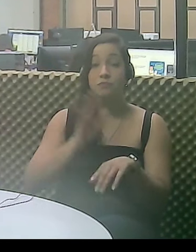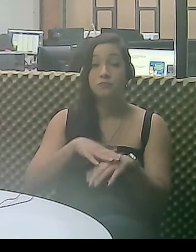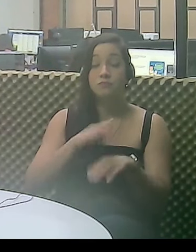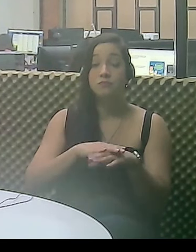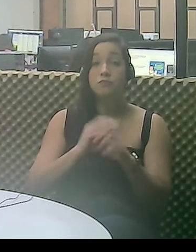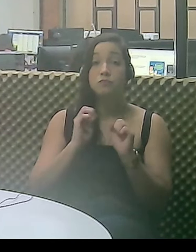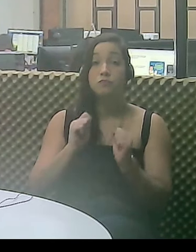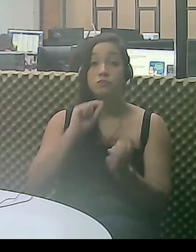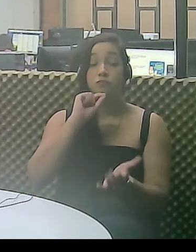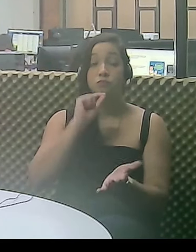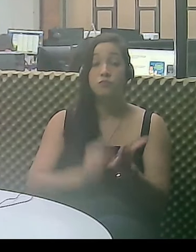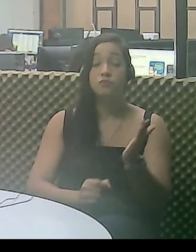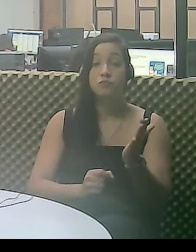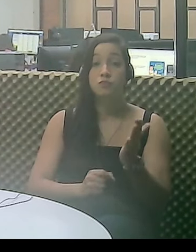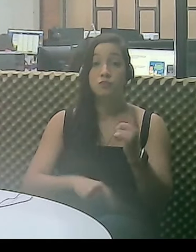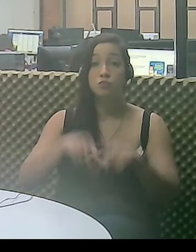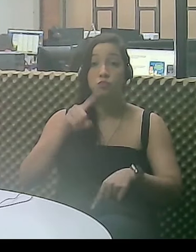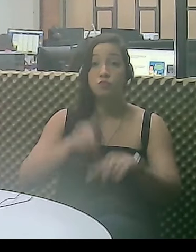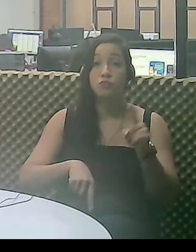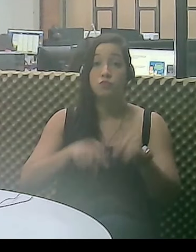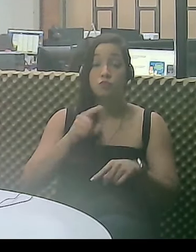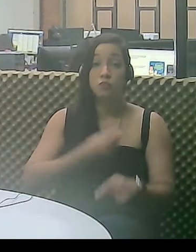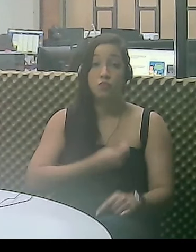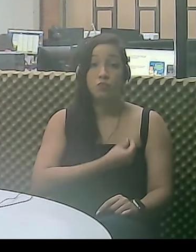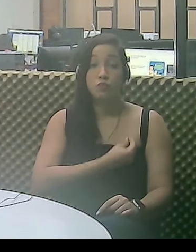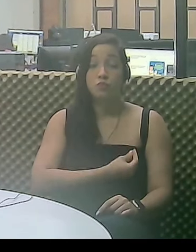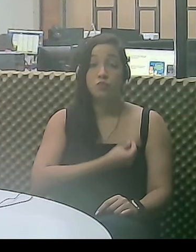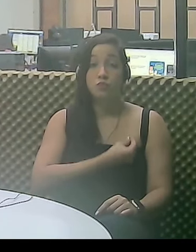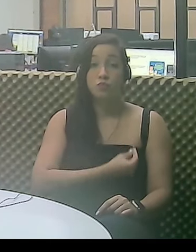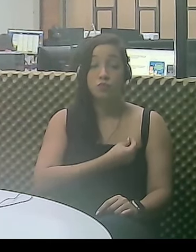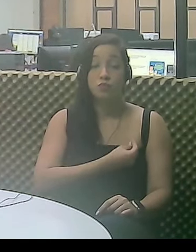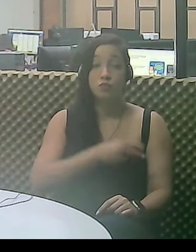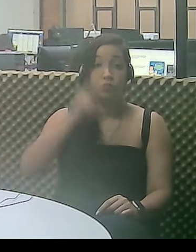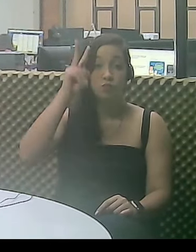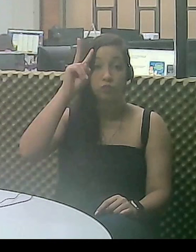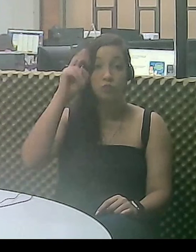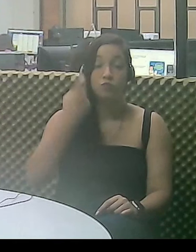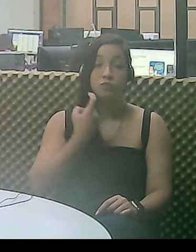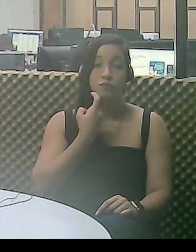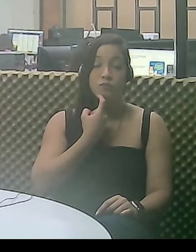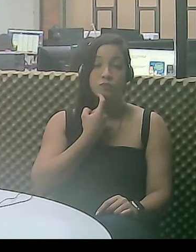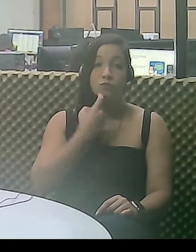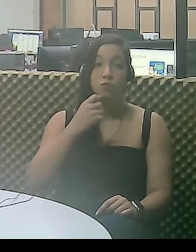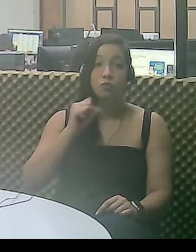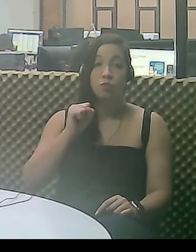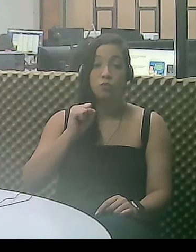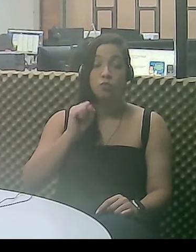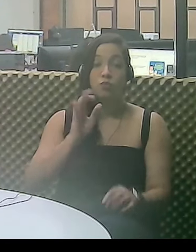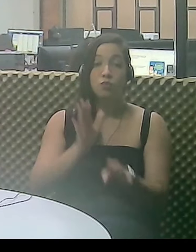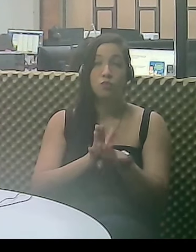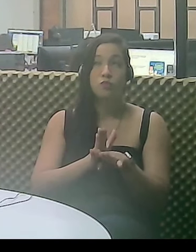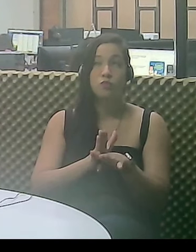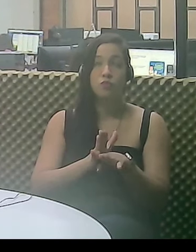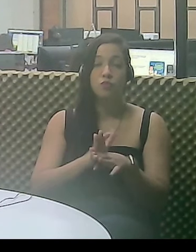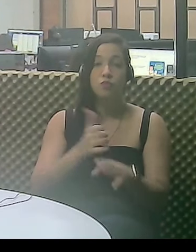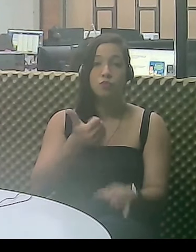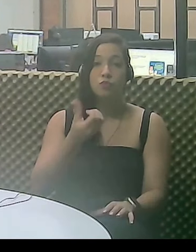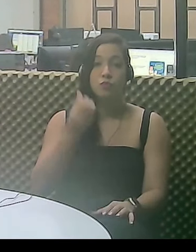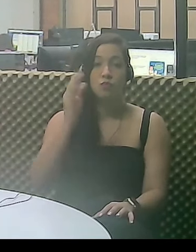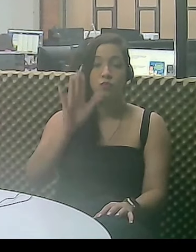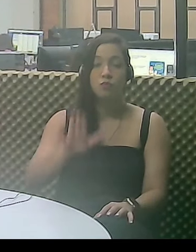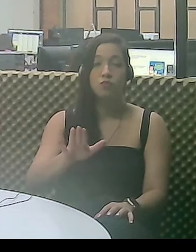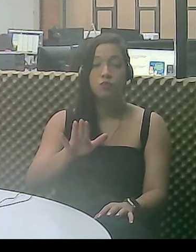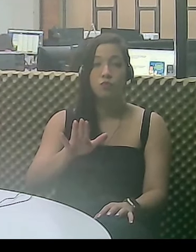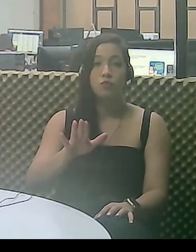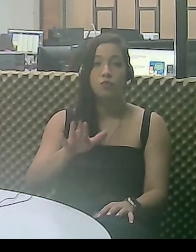podem cadastrar seus equipamentos de forma presencial, de segunda a sexta-feira, das 8 às 16 horas,